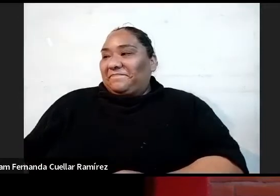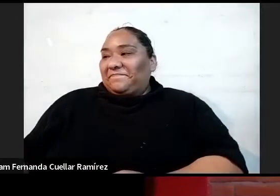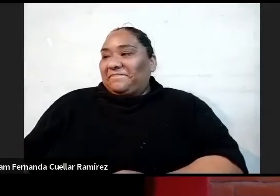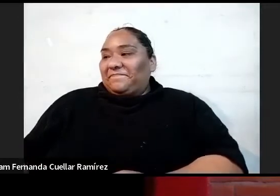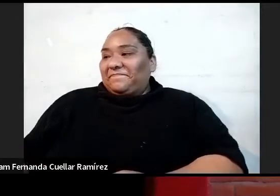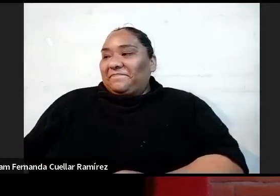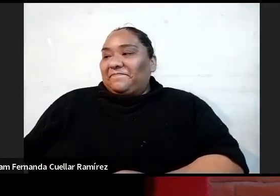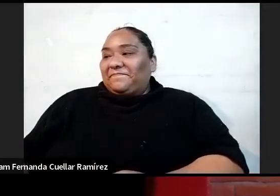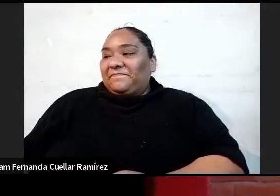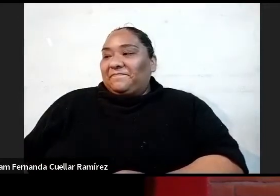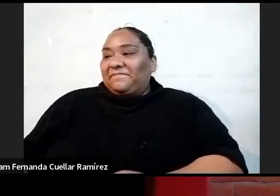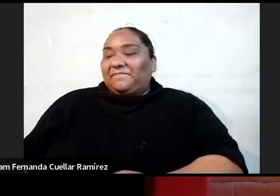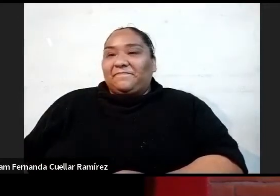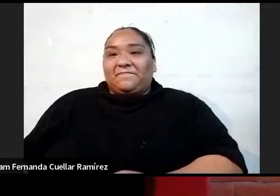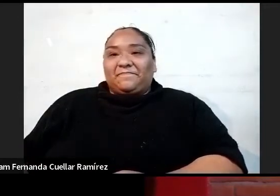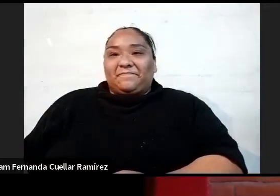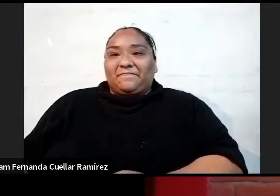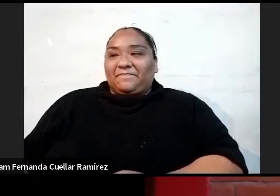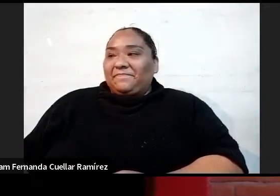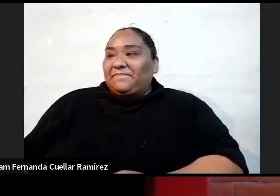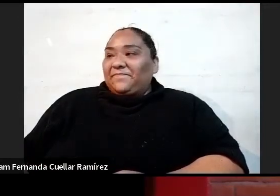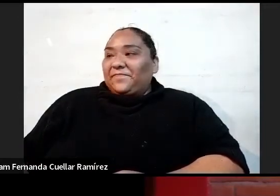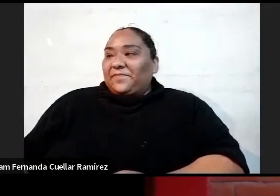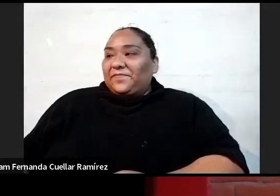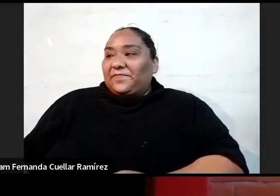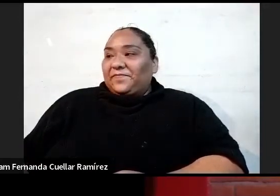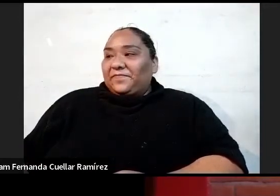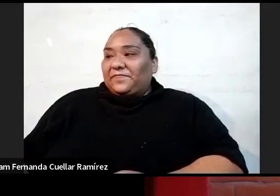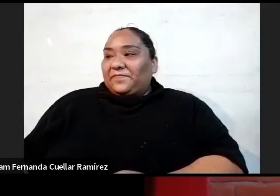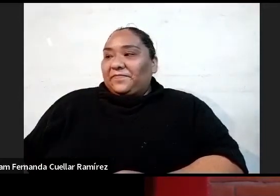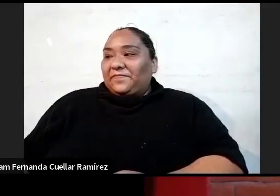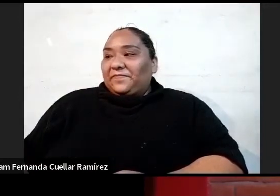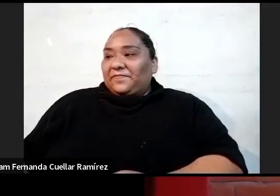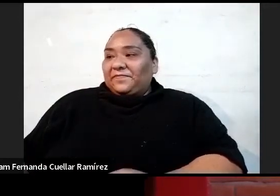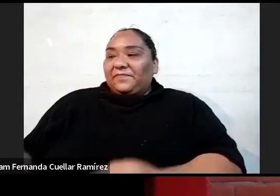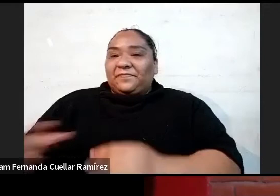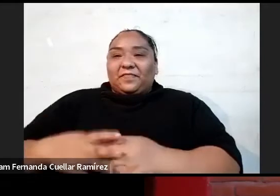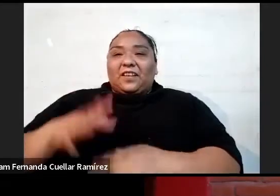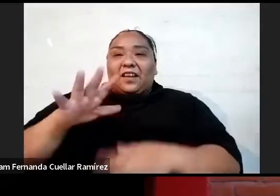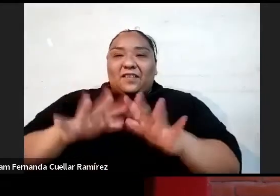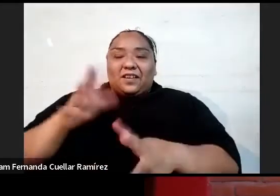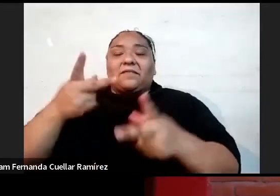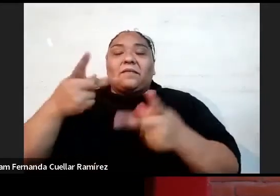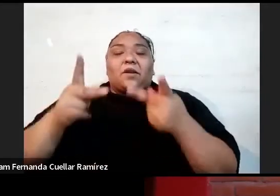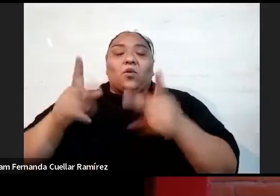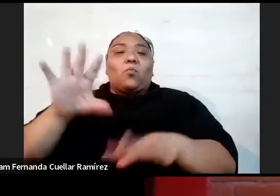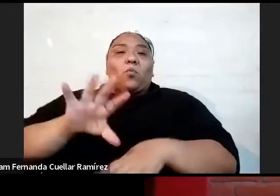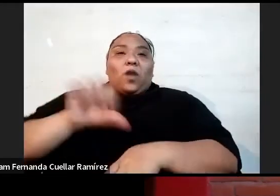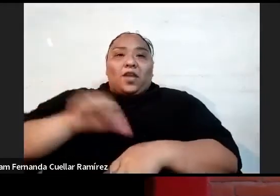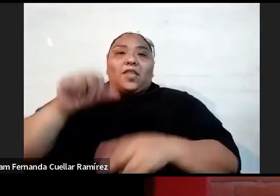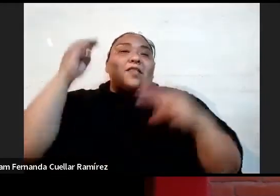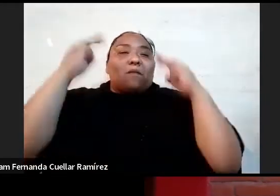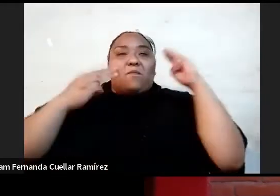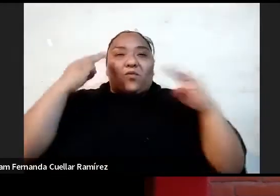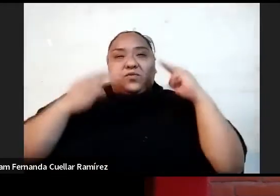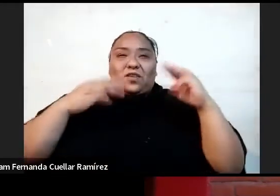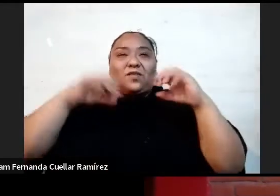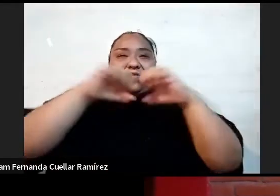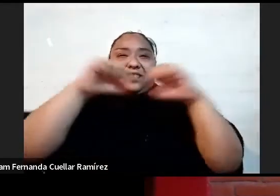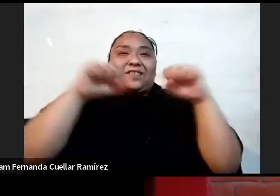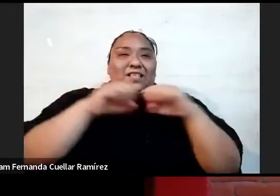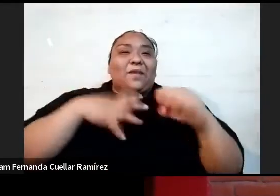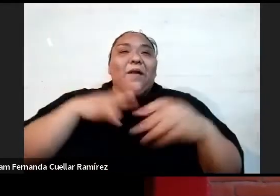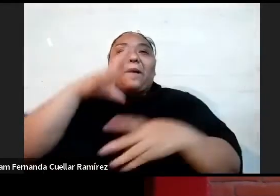Perdón, es que como estamos justo aquí en la sala, en el museo, de pronto llega mucho ruido de sala y bueno, tengo que apagar